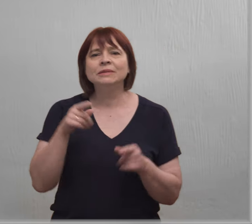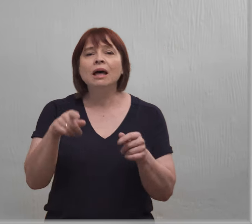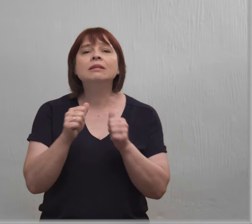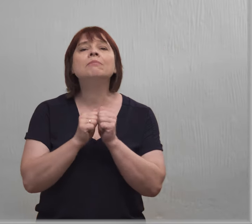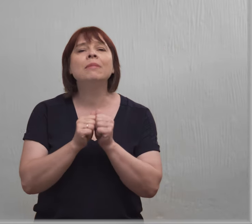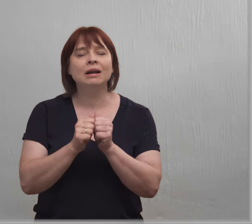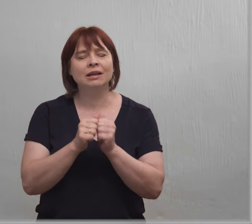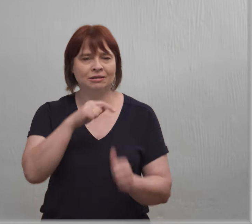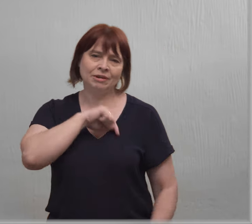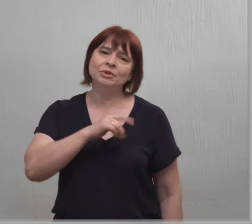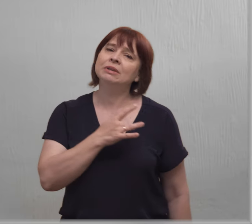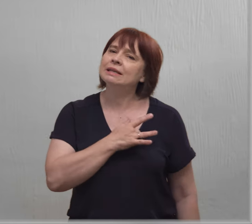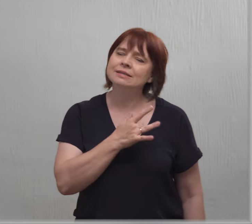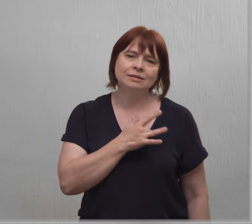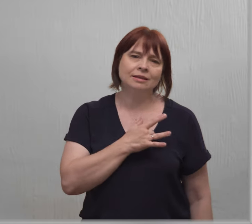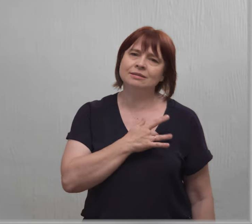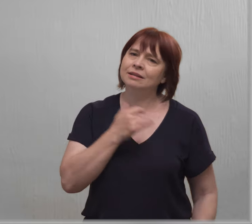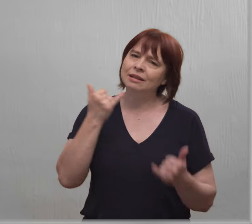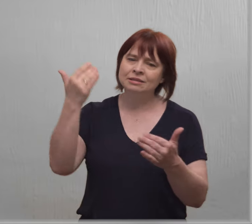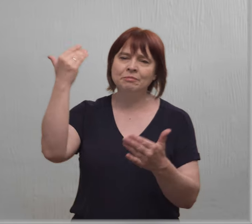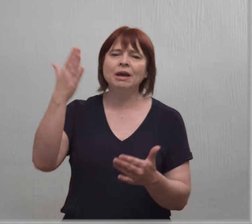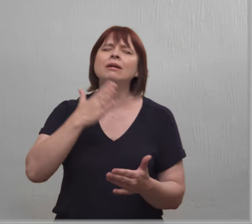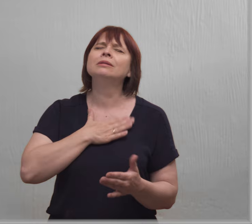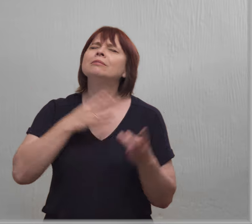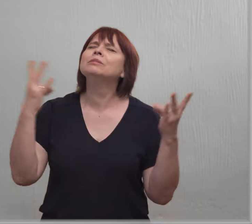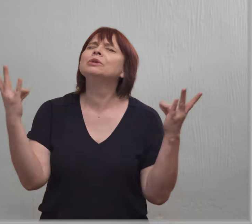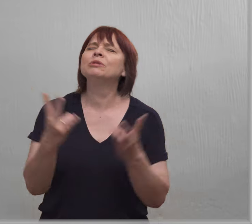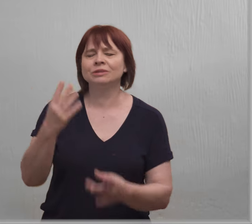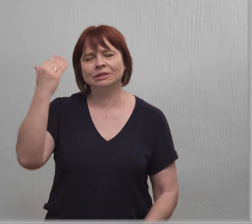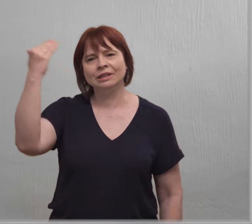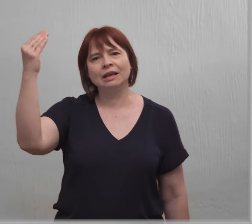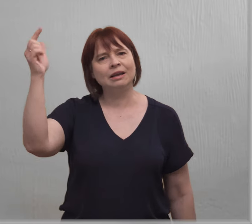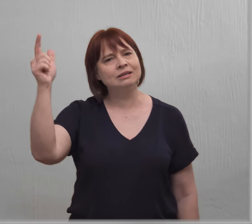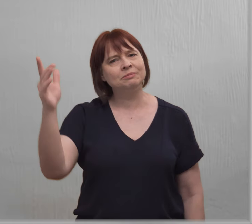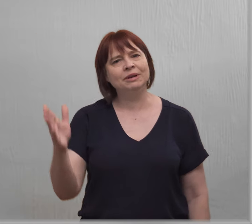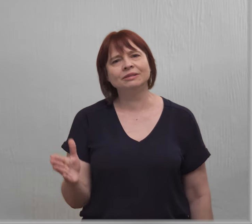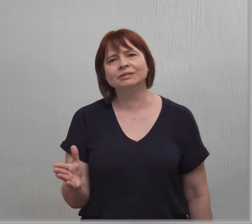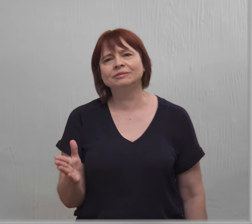молитва нашего сердца, Господь. Мы так нуждаемся в Тебе.